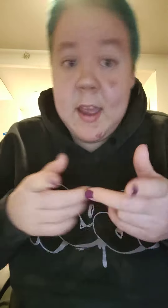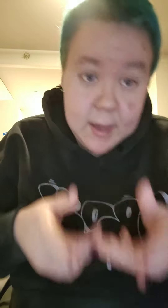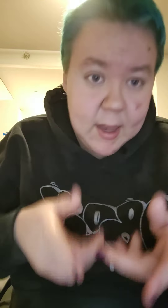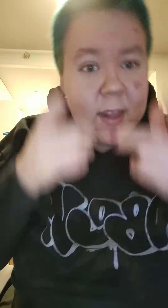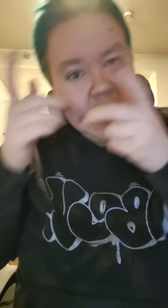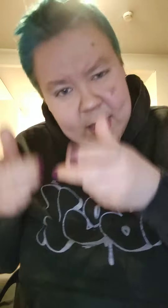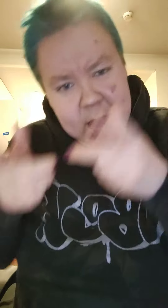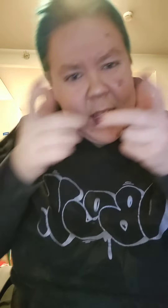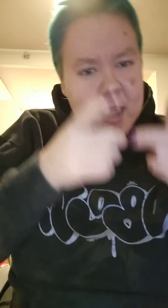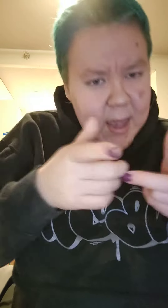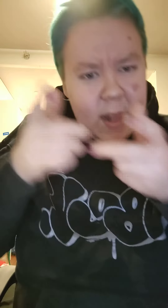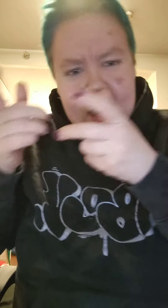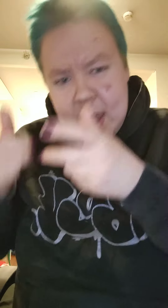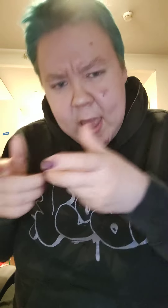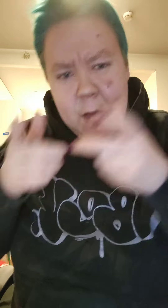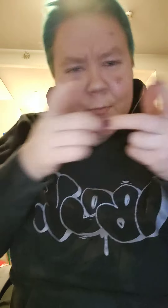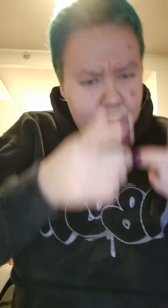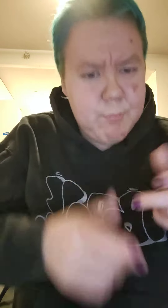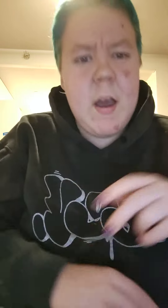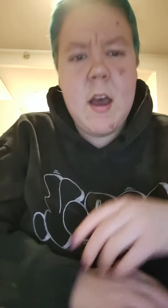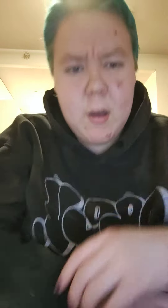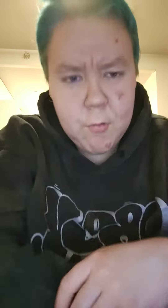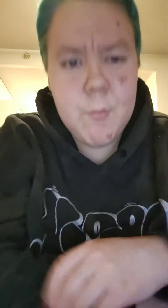ja niin edelleen. Kupaa.